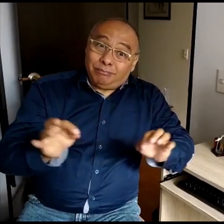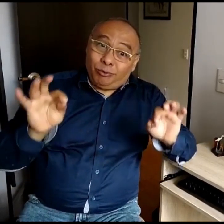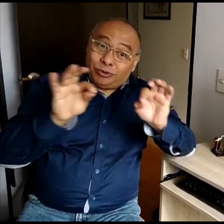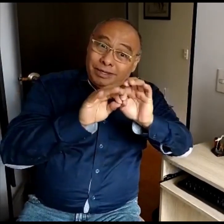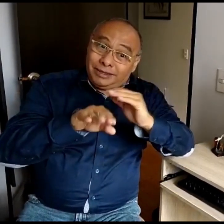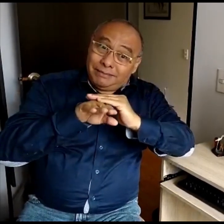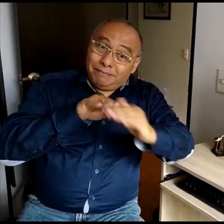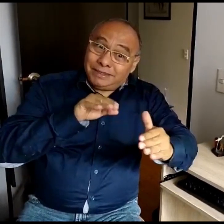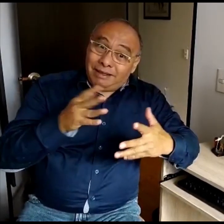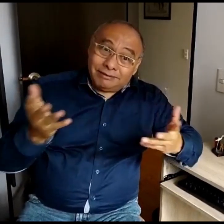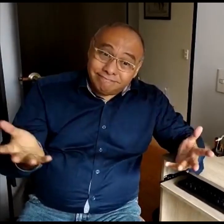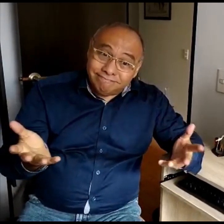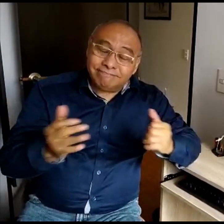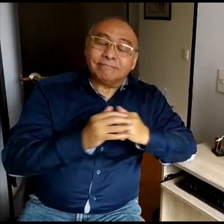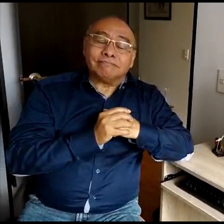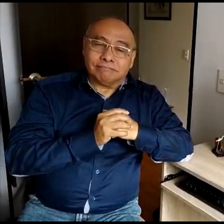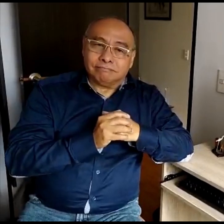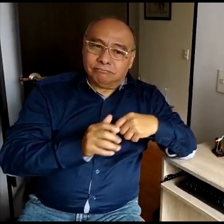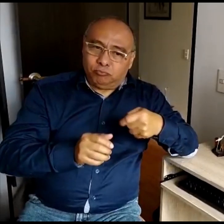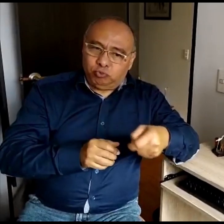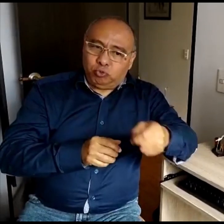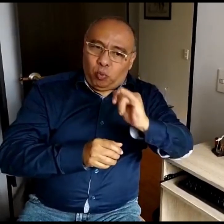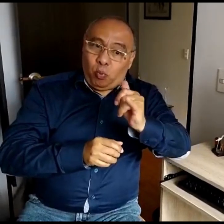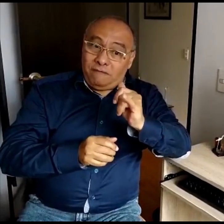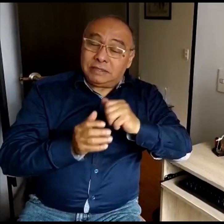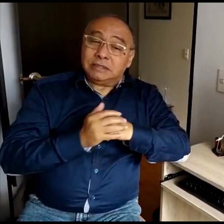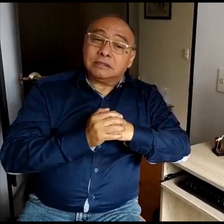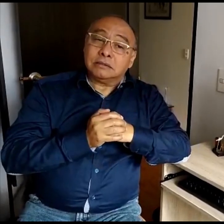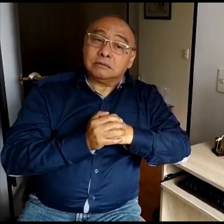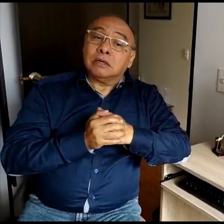Por esto, FENASCOL los invita a este importante seminario, al cual pueden inscribirse.